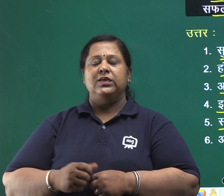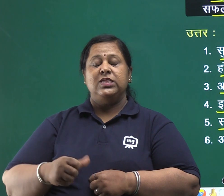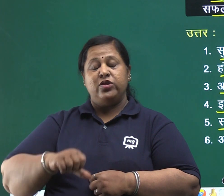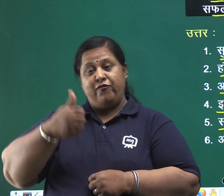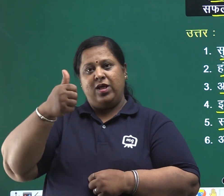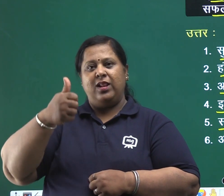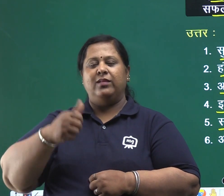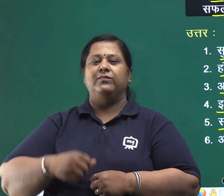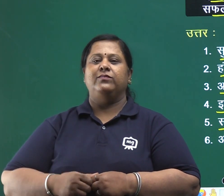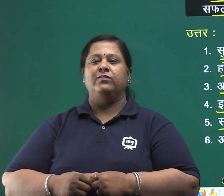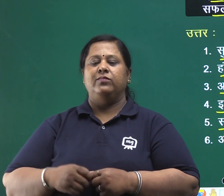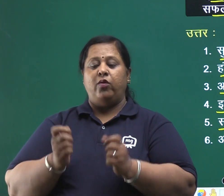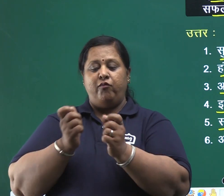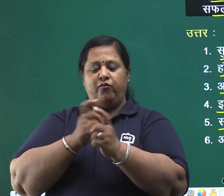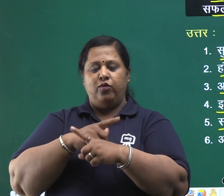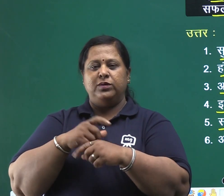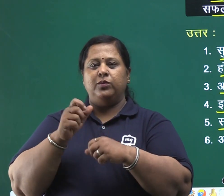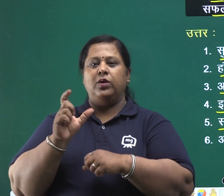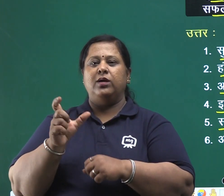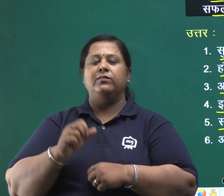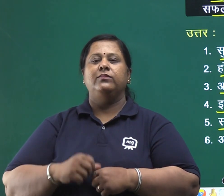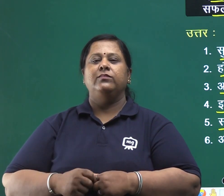सफल, विलोम शब्द होगा